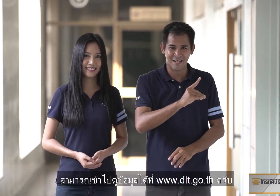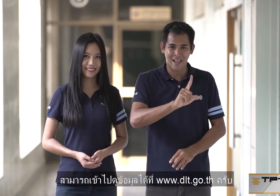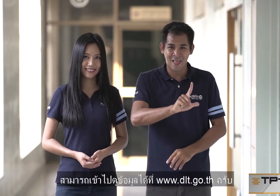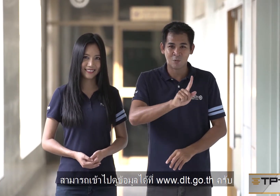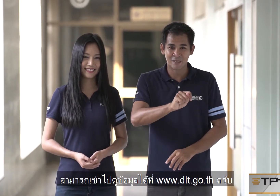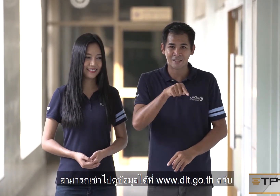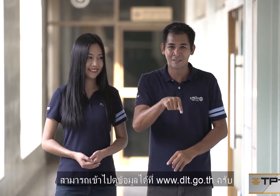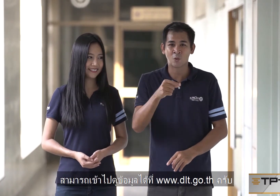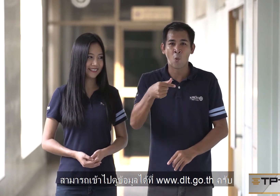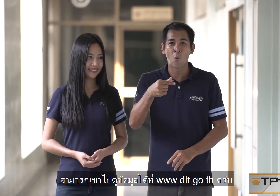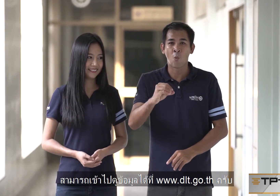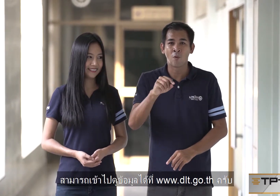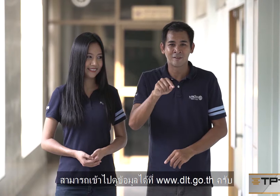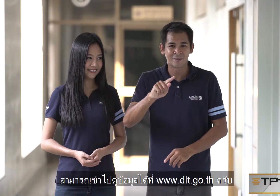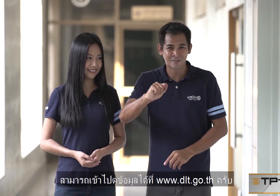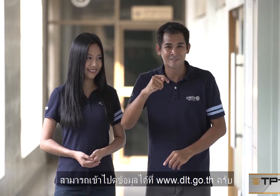ที่